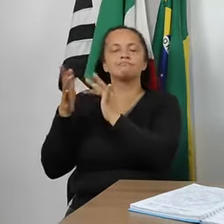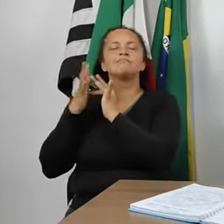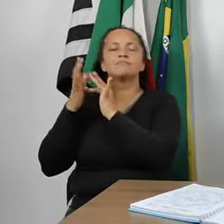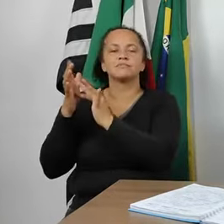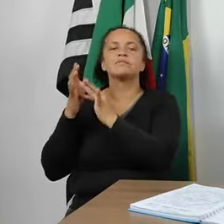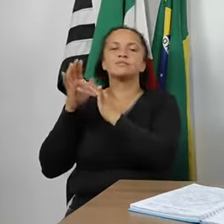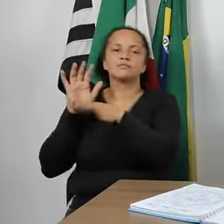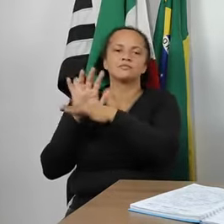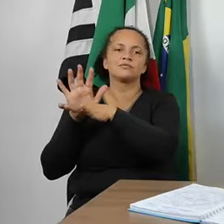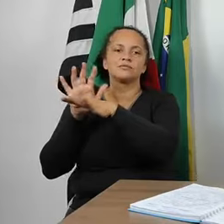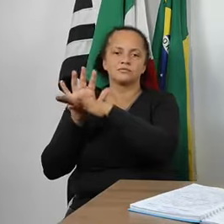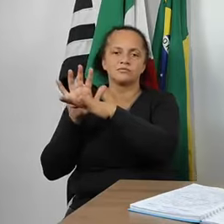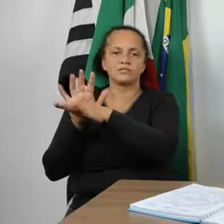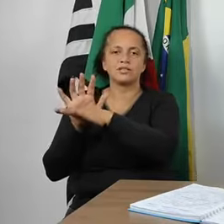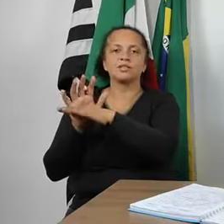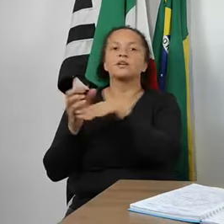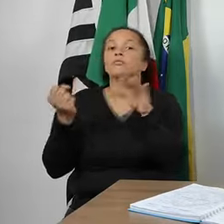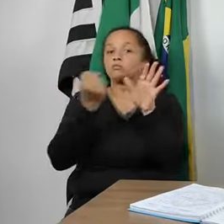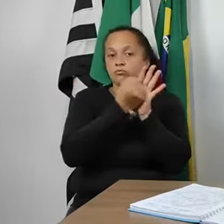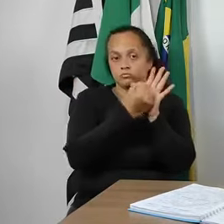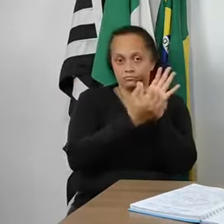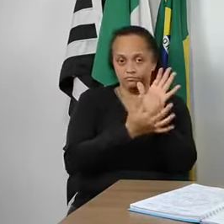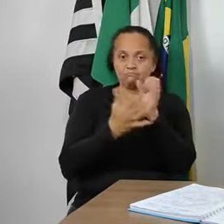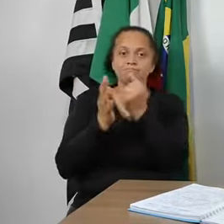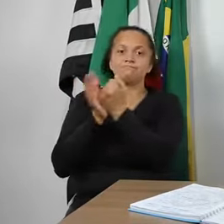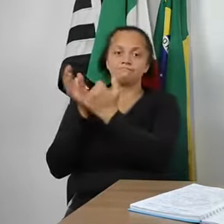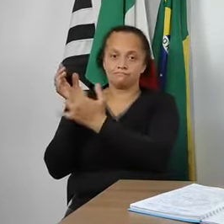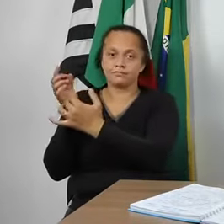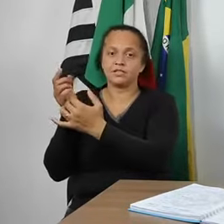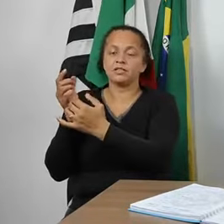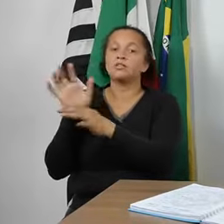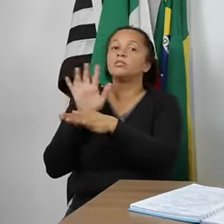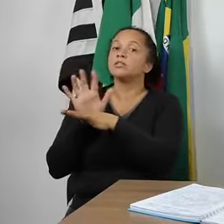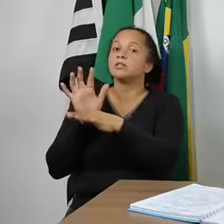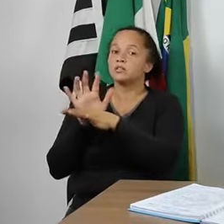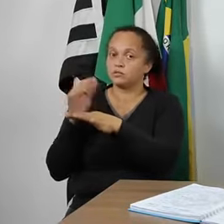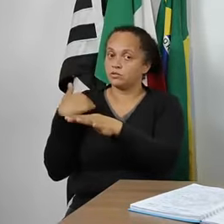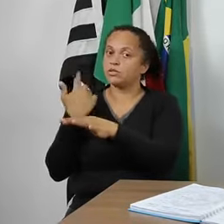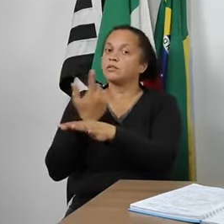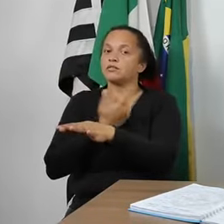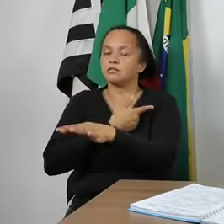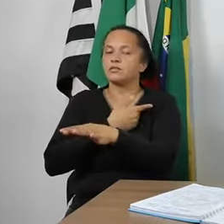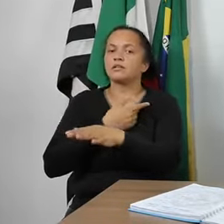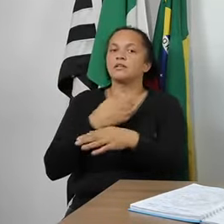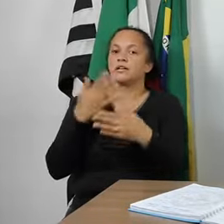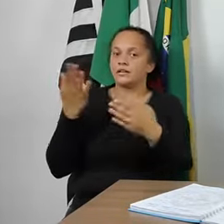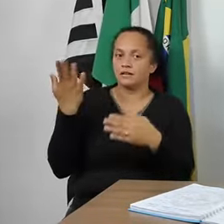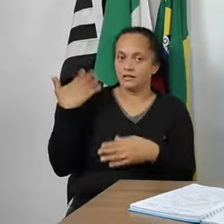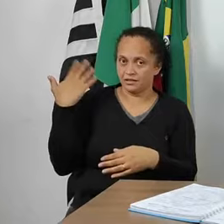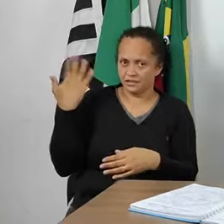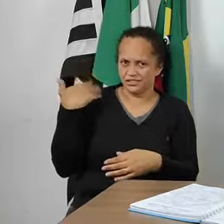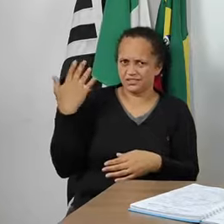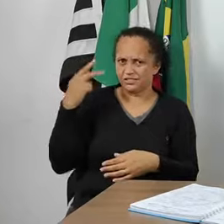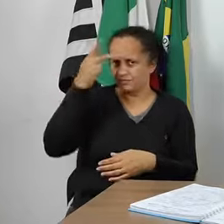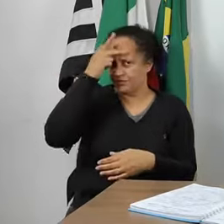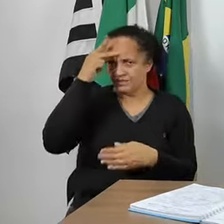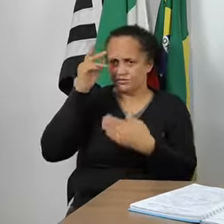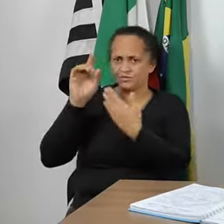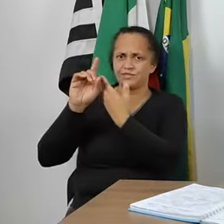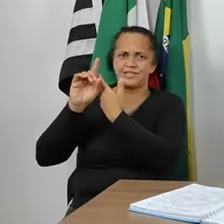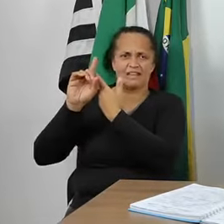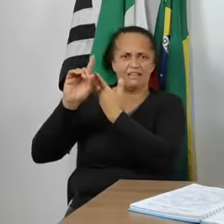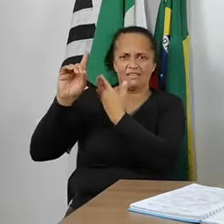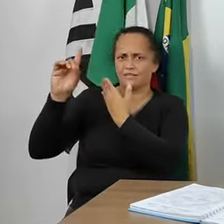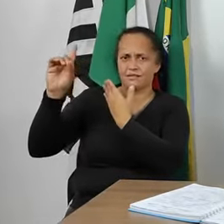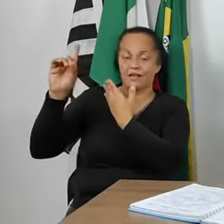seu sangue nos deu acesso a este novo e vivo caminho. Aquilo que nos separava de Deus, o véu foi rasgado.